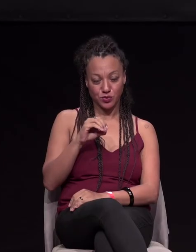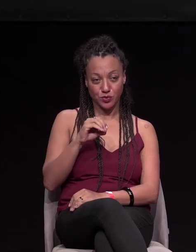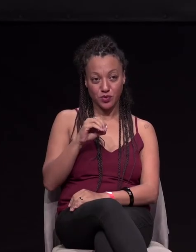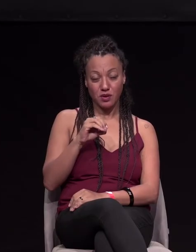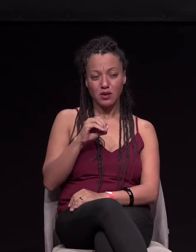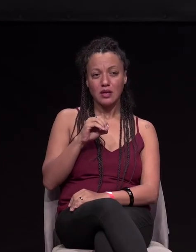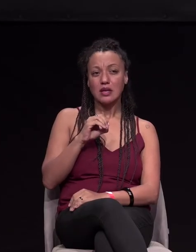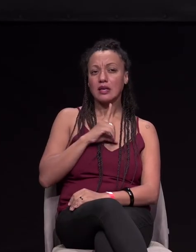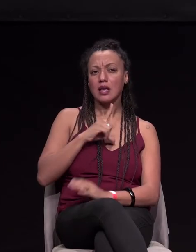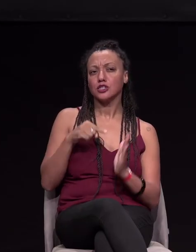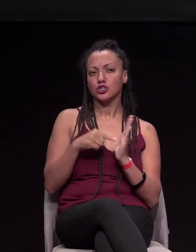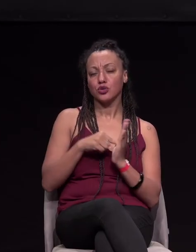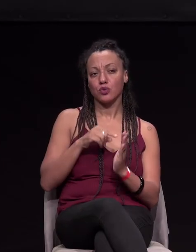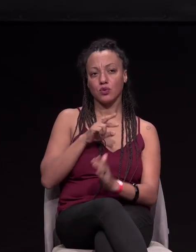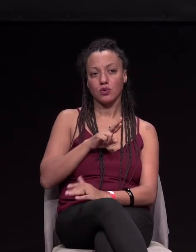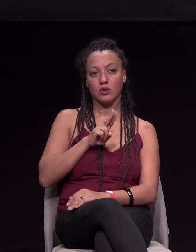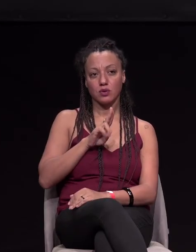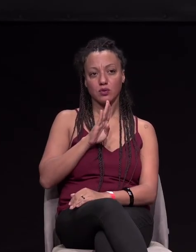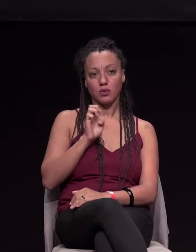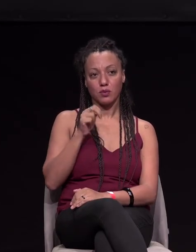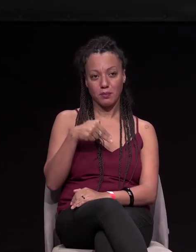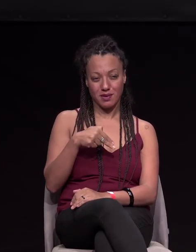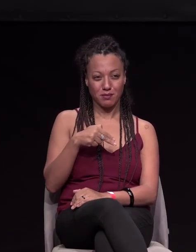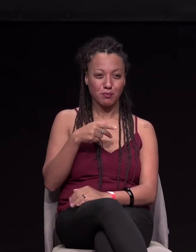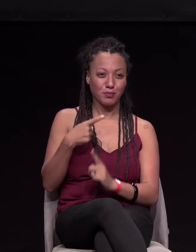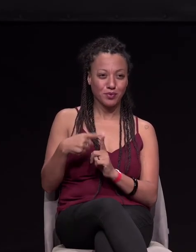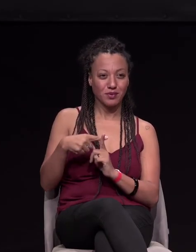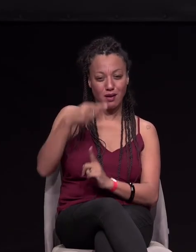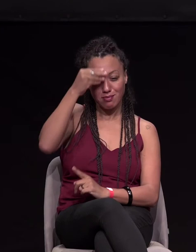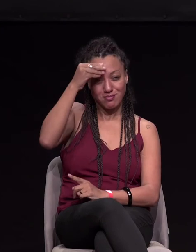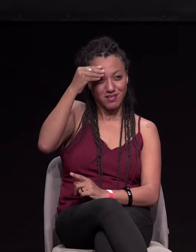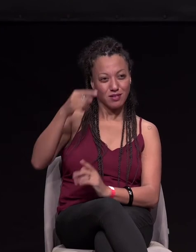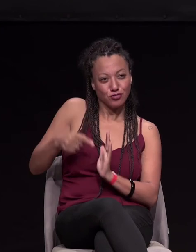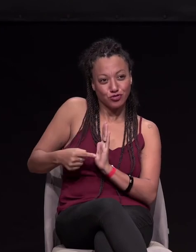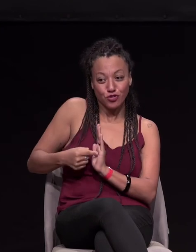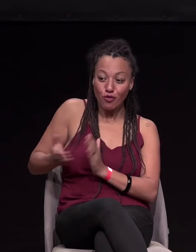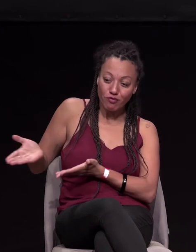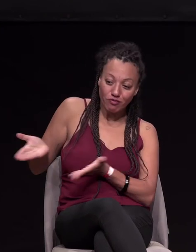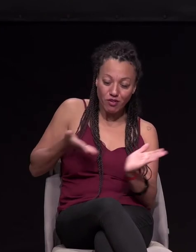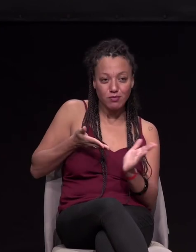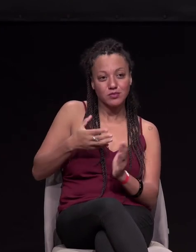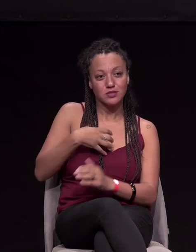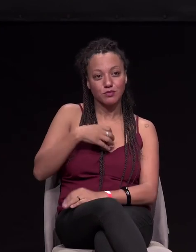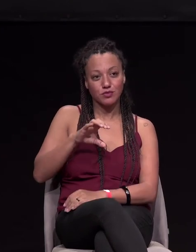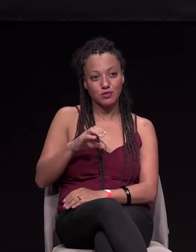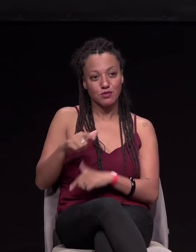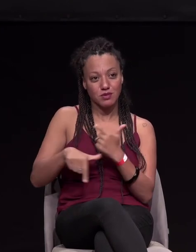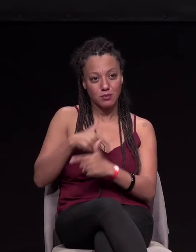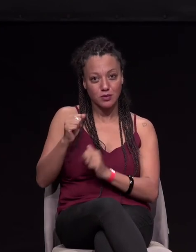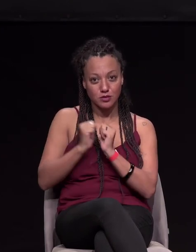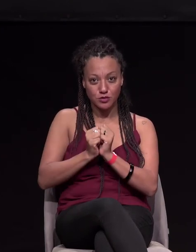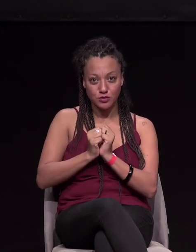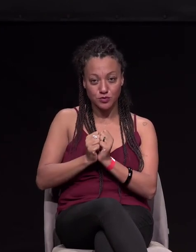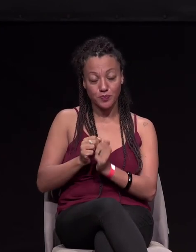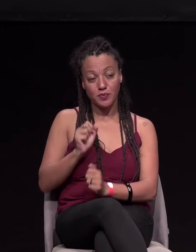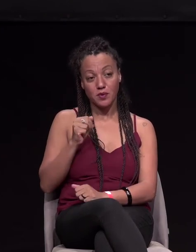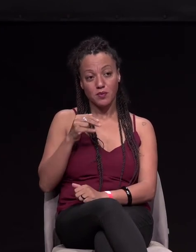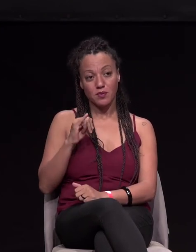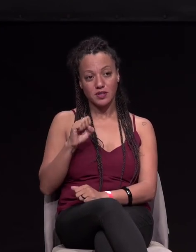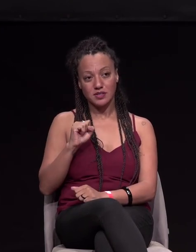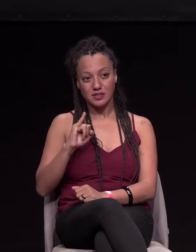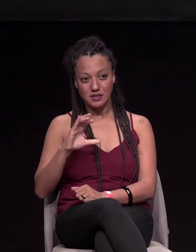braga então ou em braga que era compadre dele indica ele pra esse trabalho né então aí o anísio